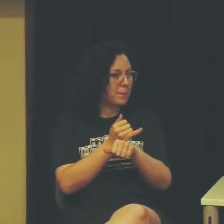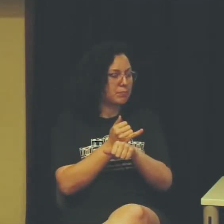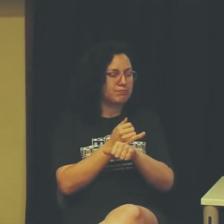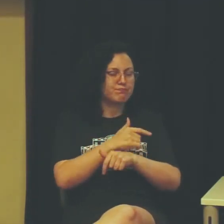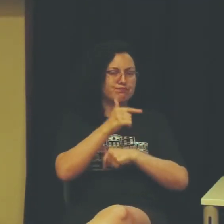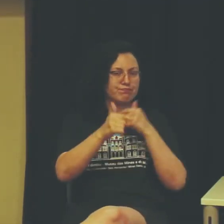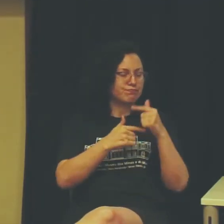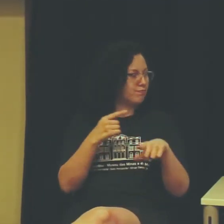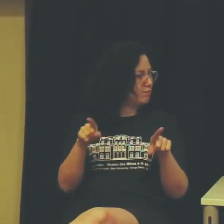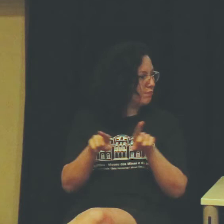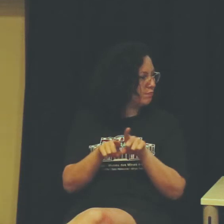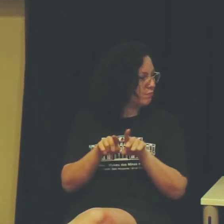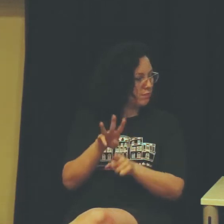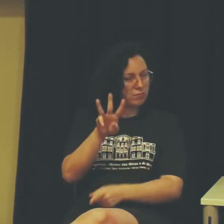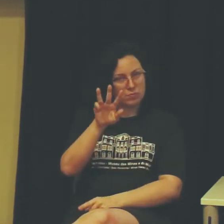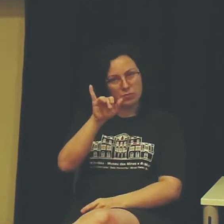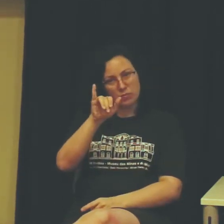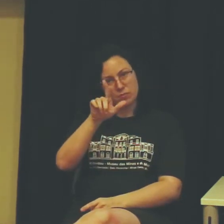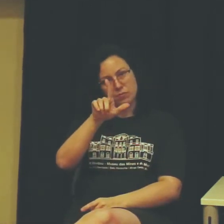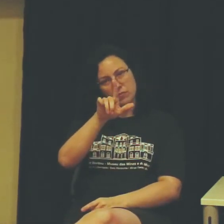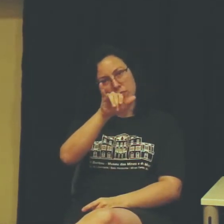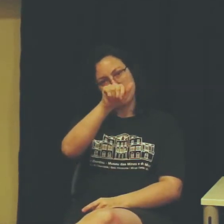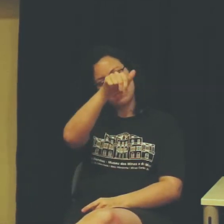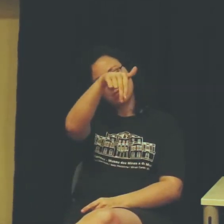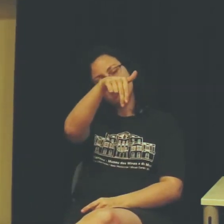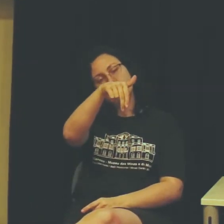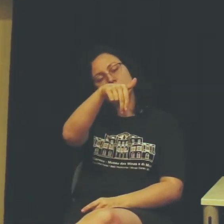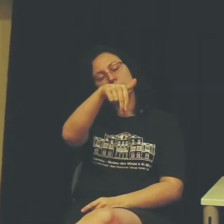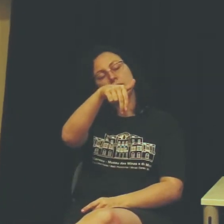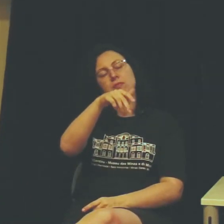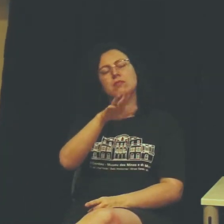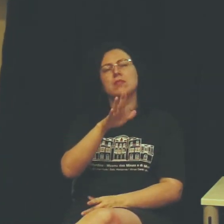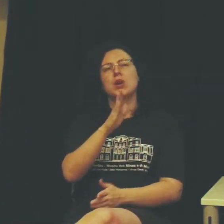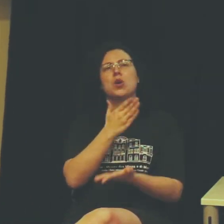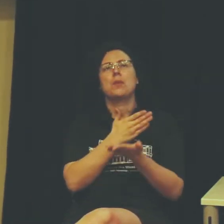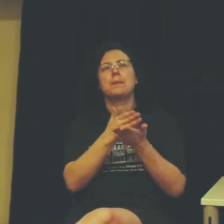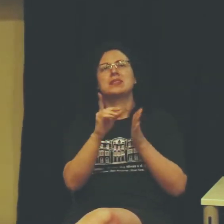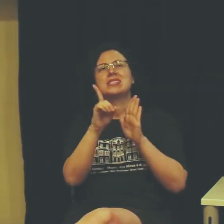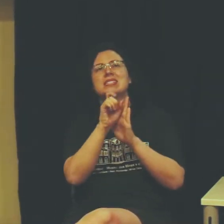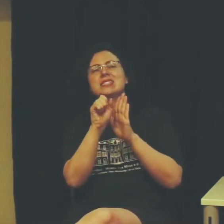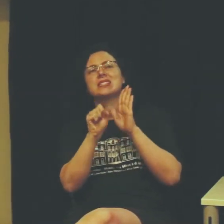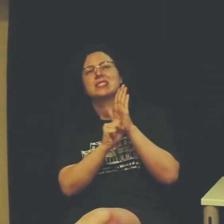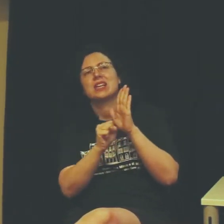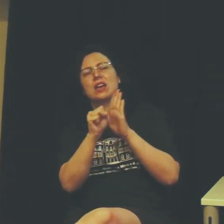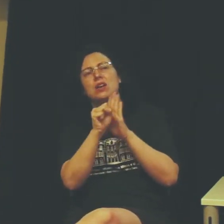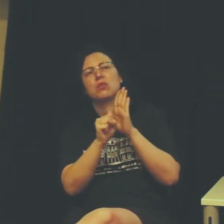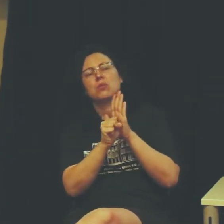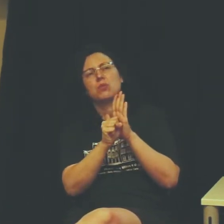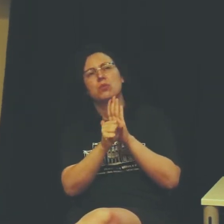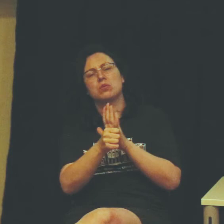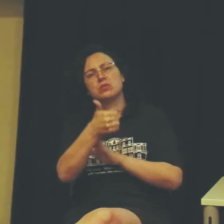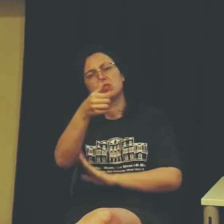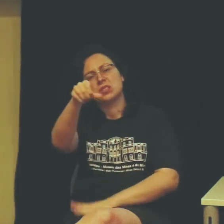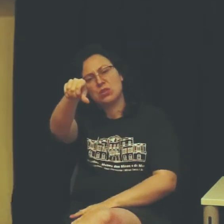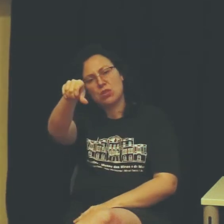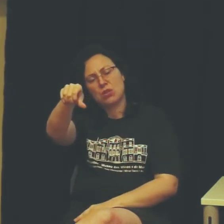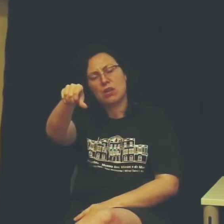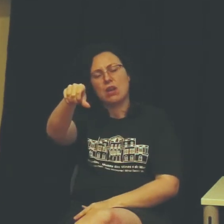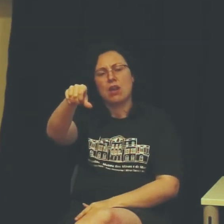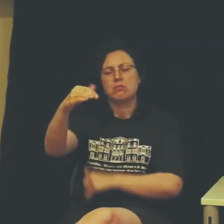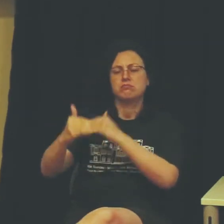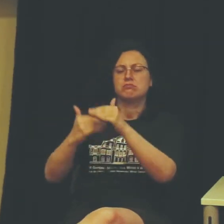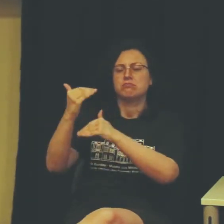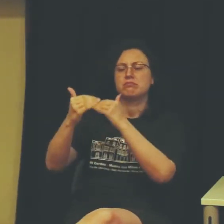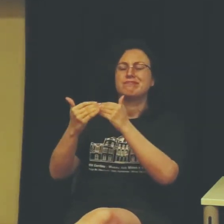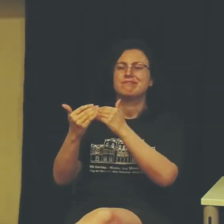Hyde Wollaston, que no início do século XIX ele estava desenvolvendo,